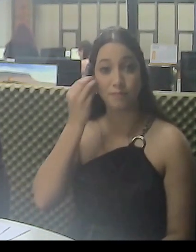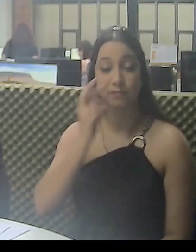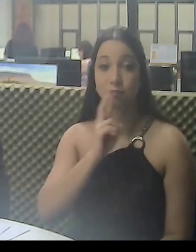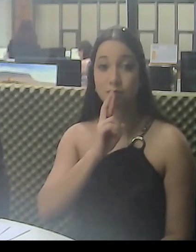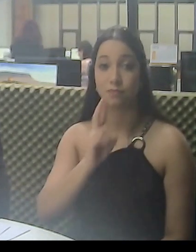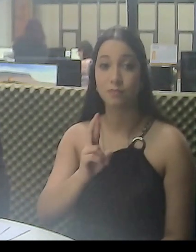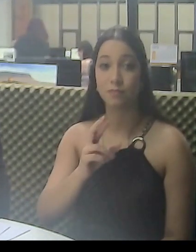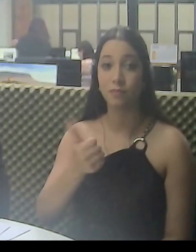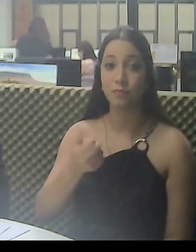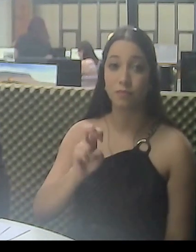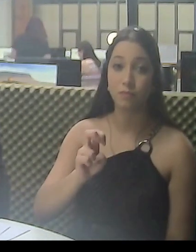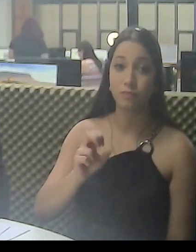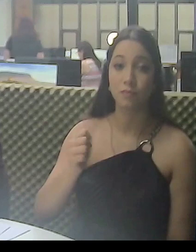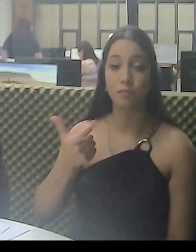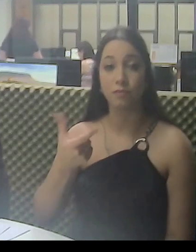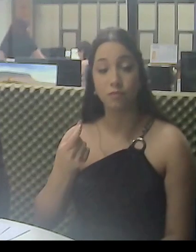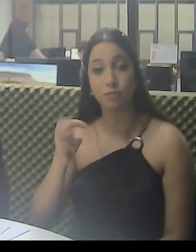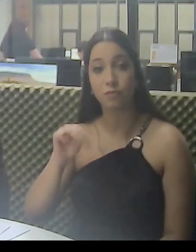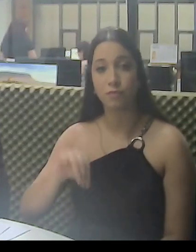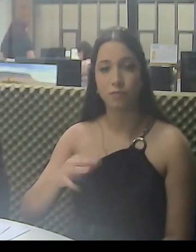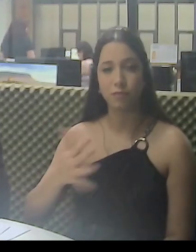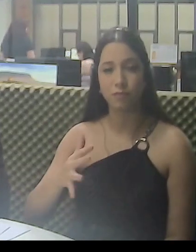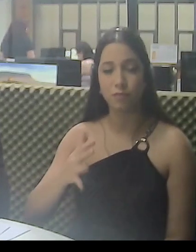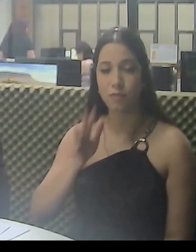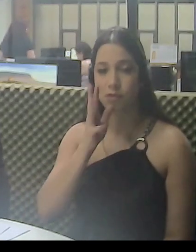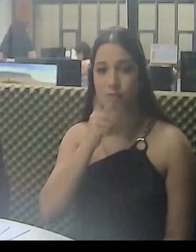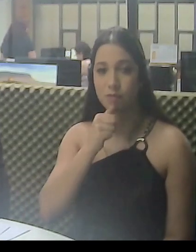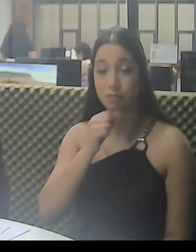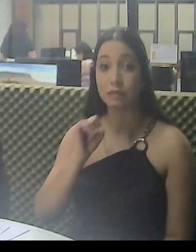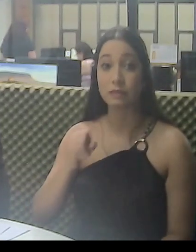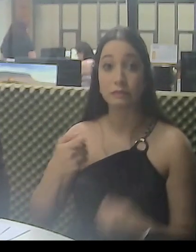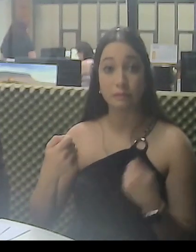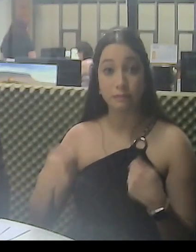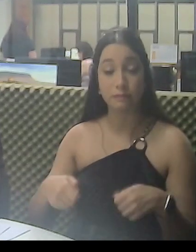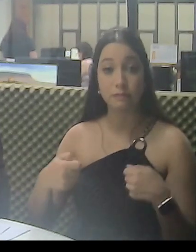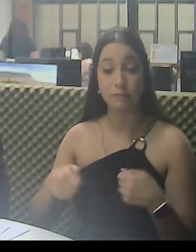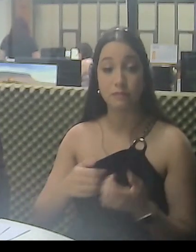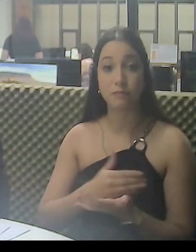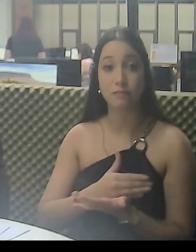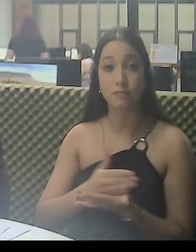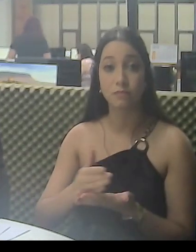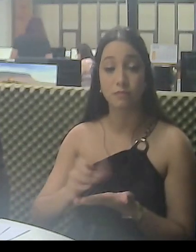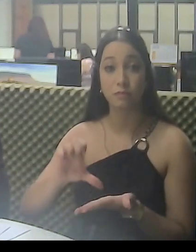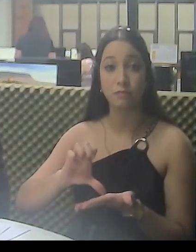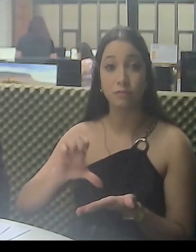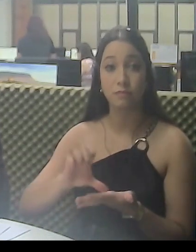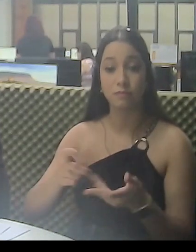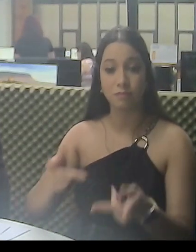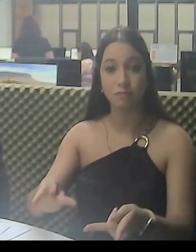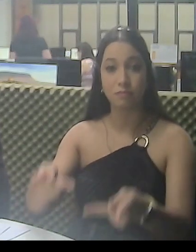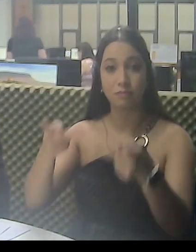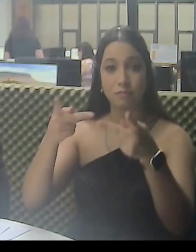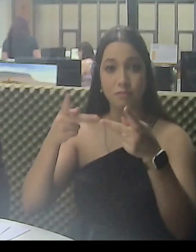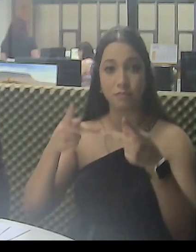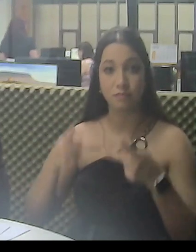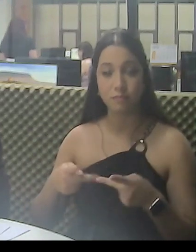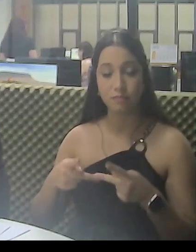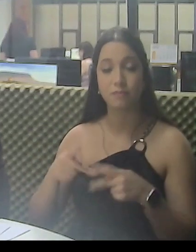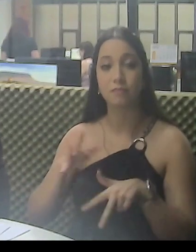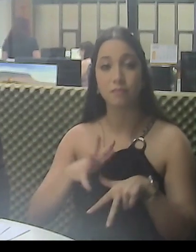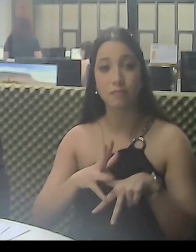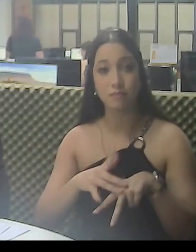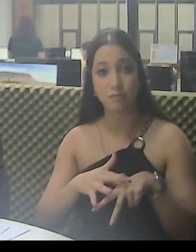resultado sai entre 15 e 20 minutos. Em caso de necessidade, é iniciado no próprio local o acolhimento necessário aos